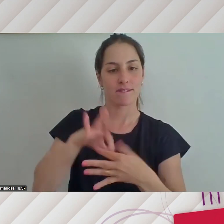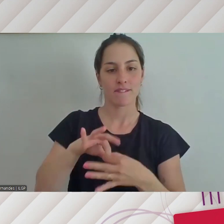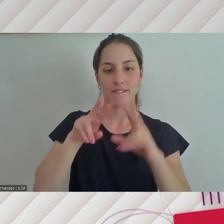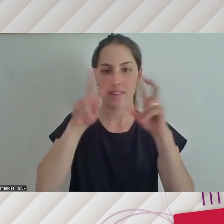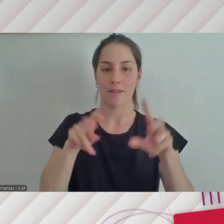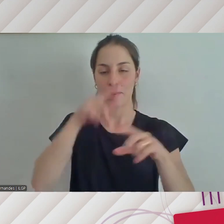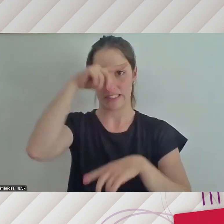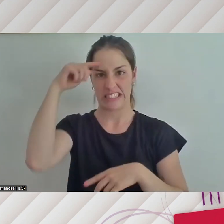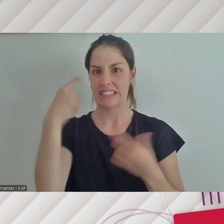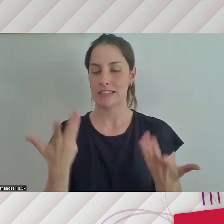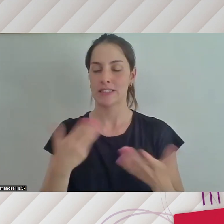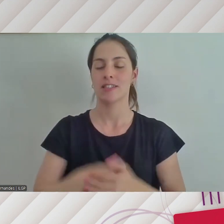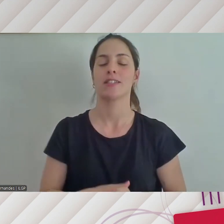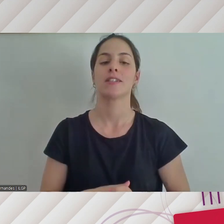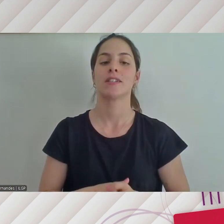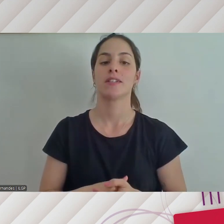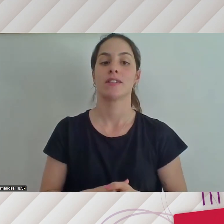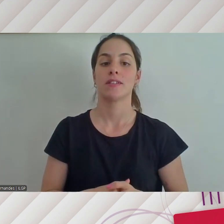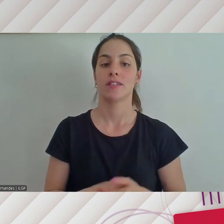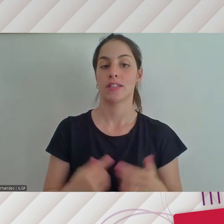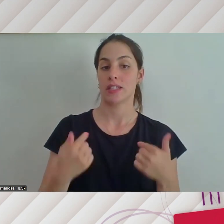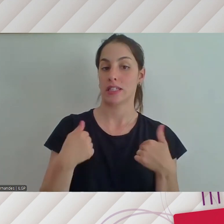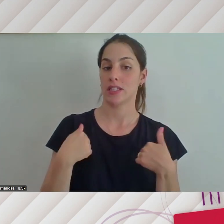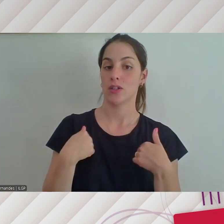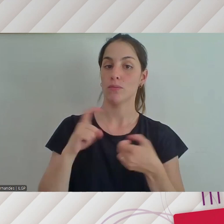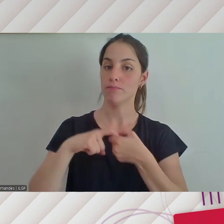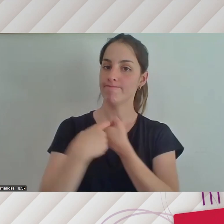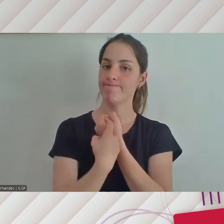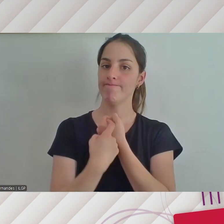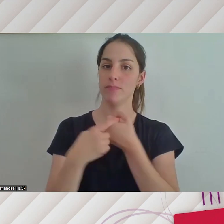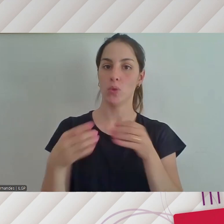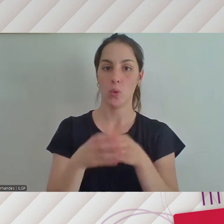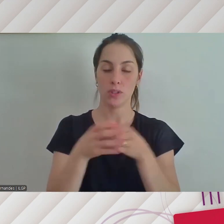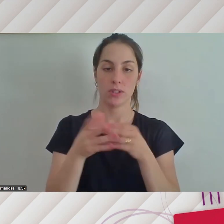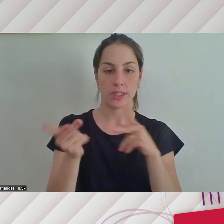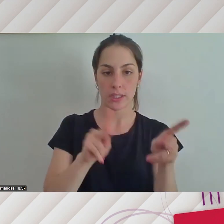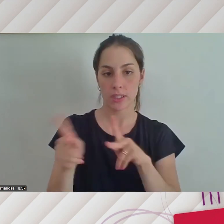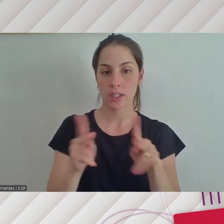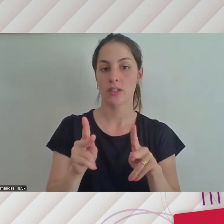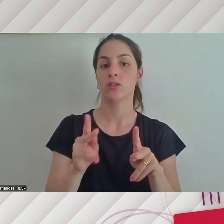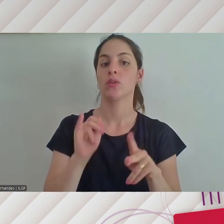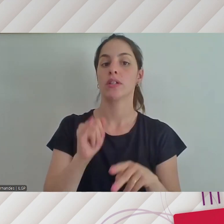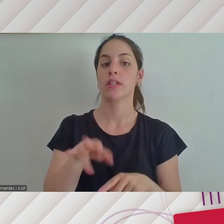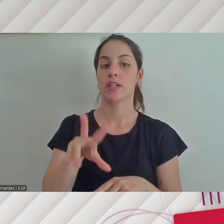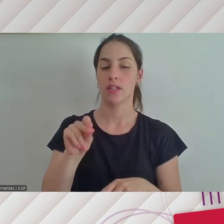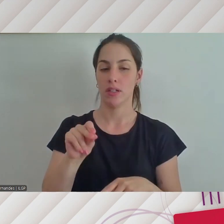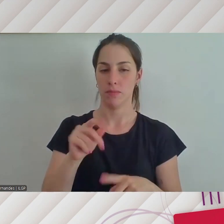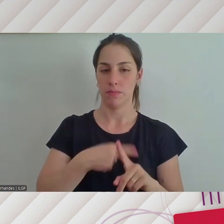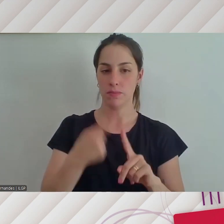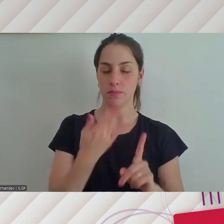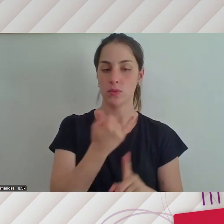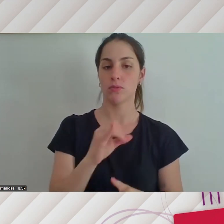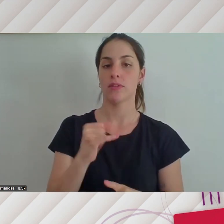difícil. Como membro do Conselho Estratégico e depois da refundação do INA em